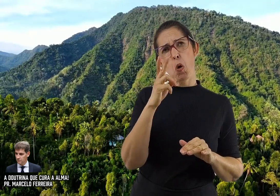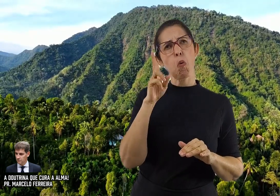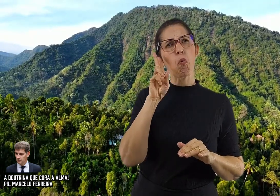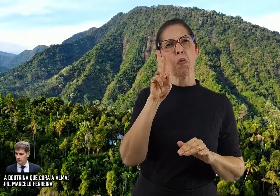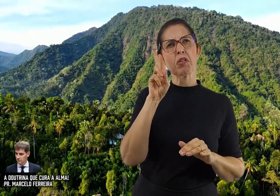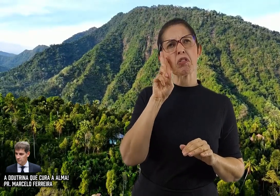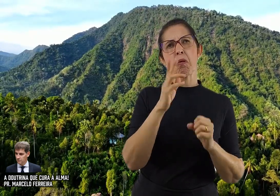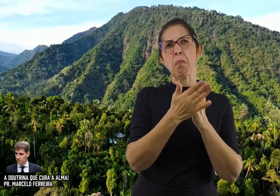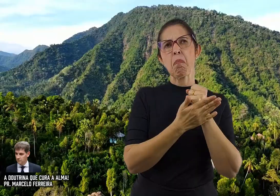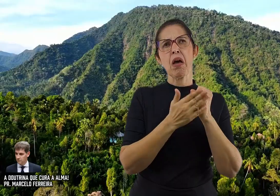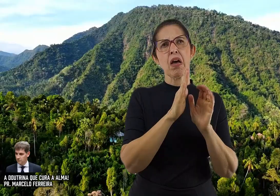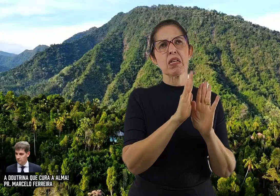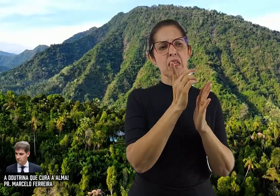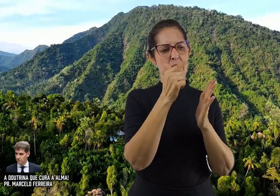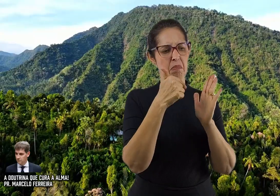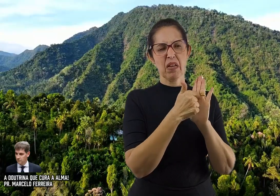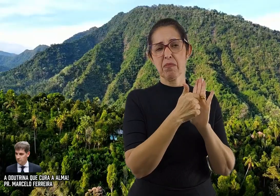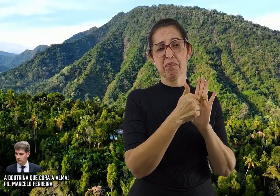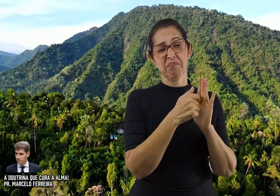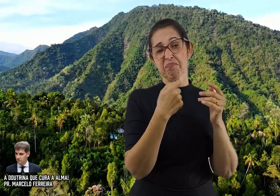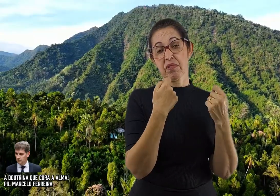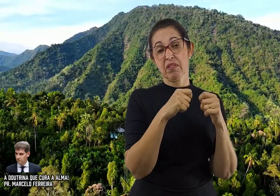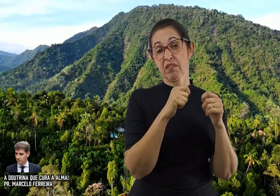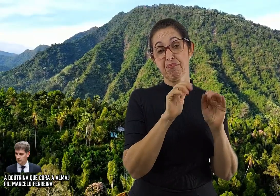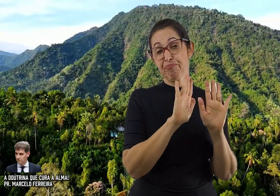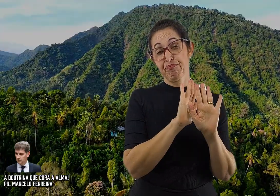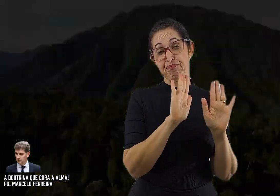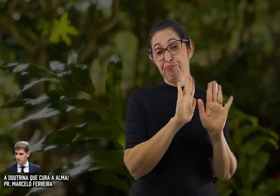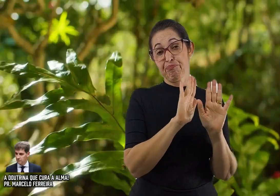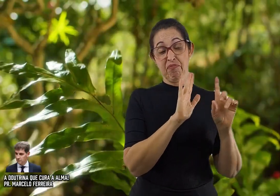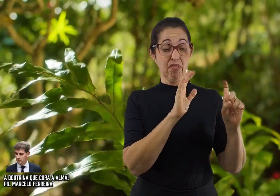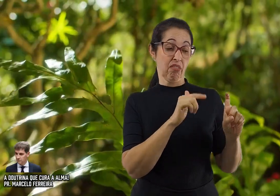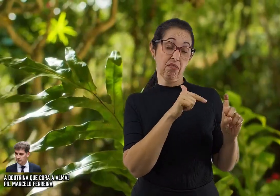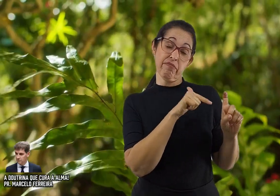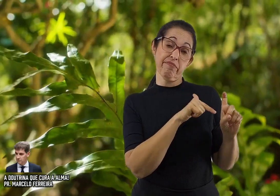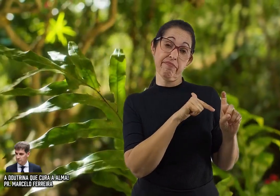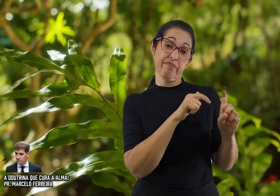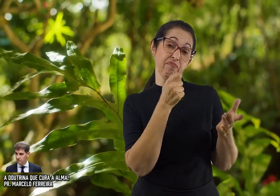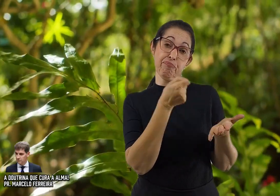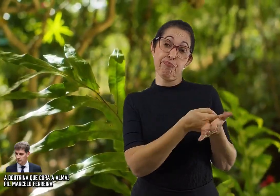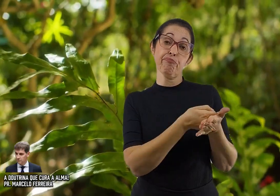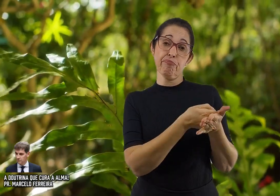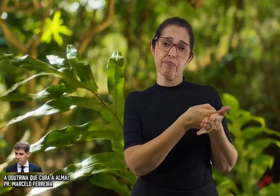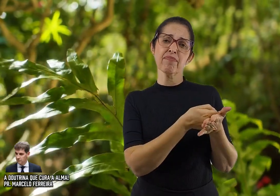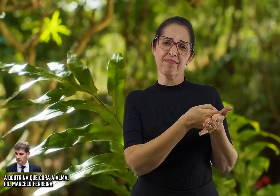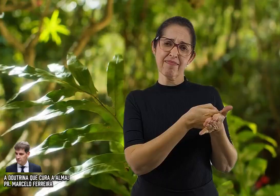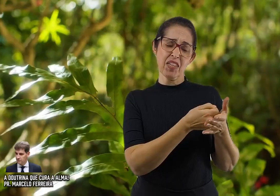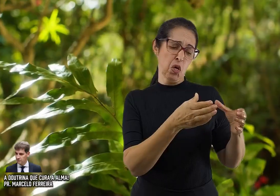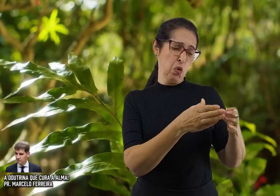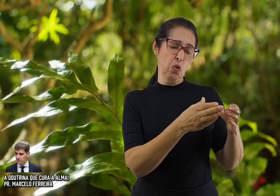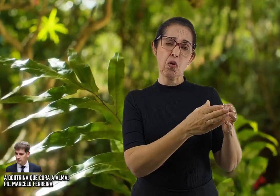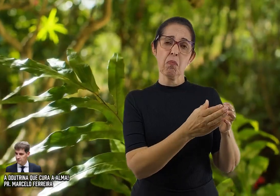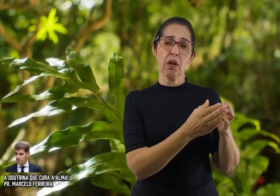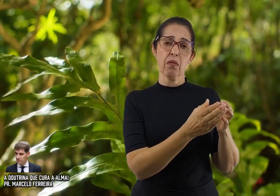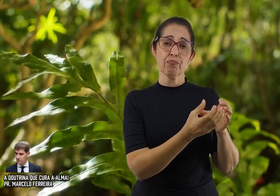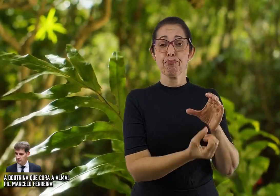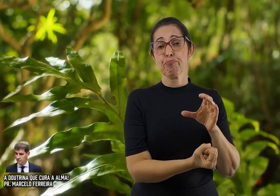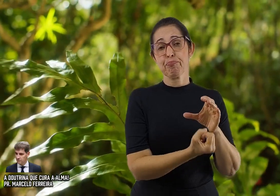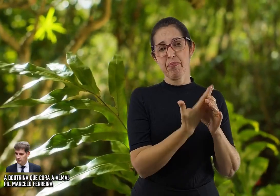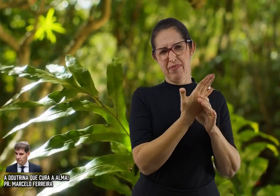histórica, nem base bíblica. Então o dogma é um ensino estabelecido,